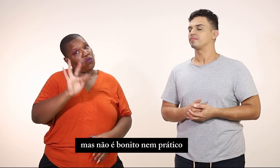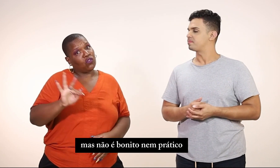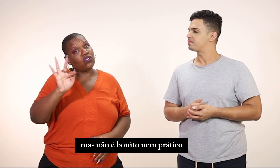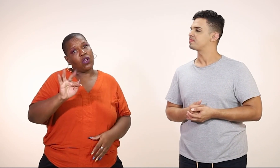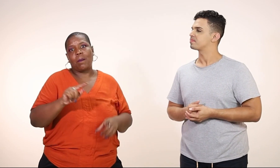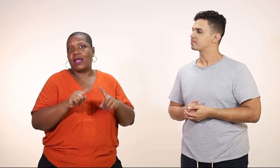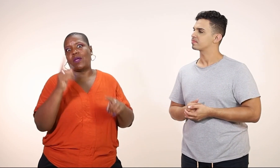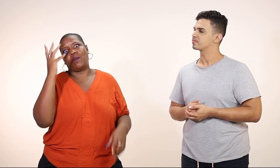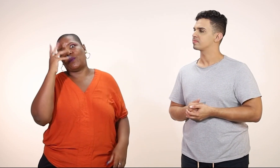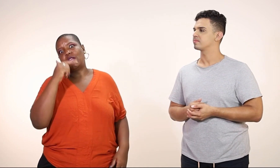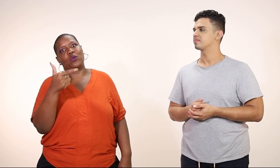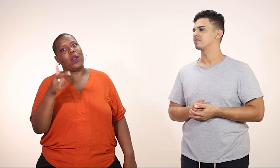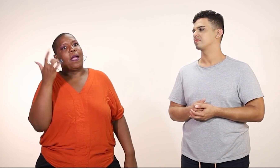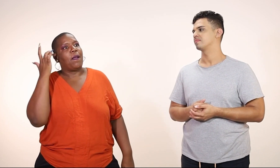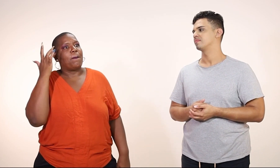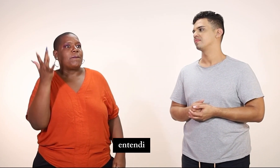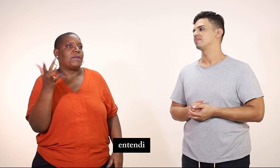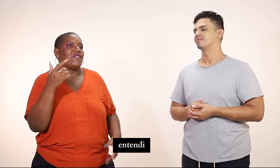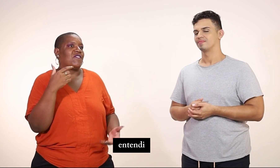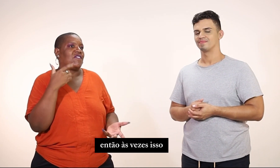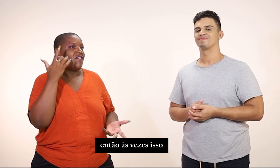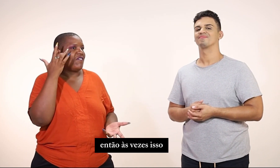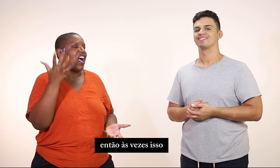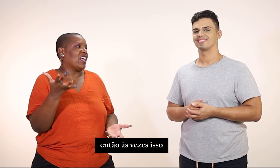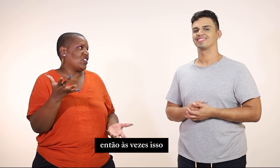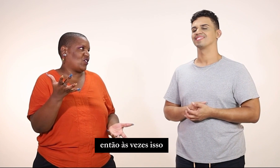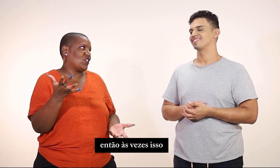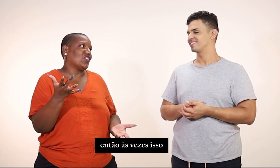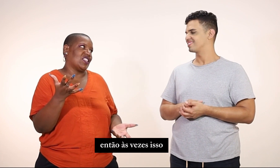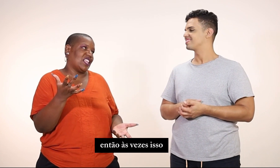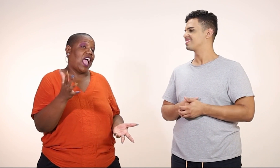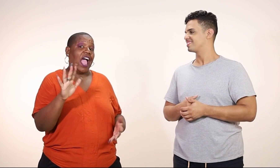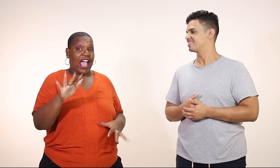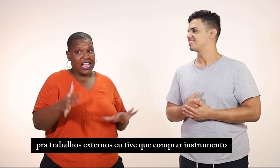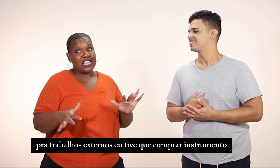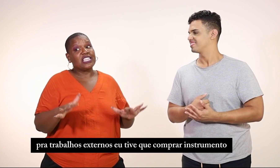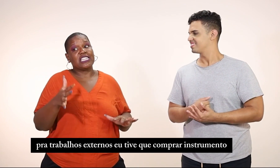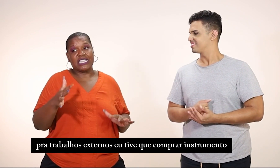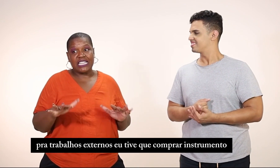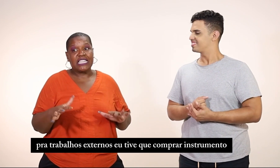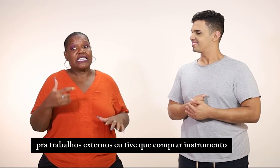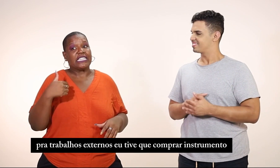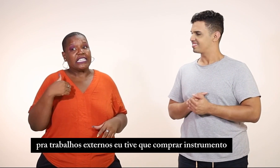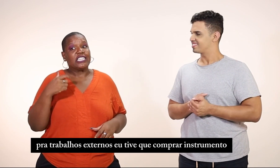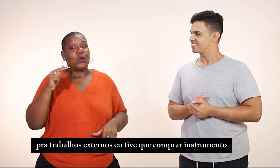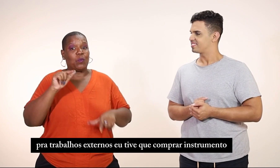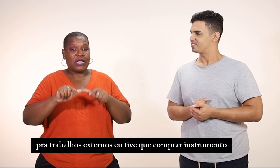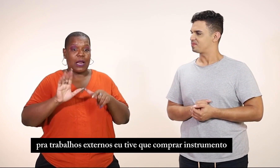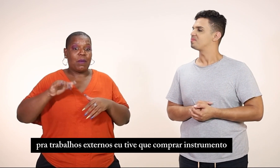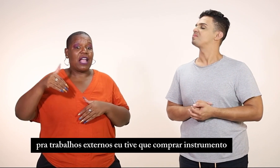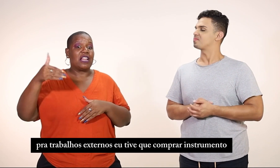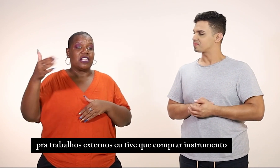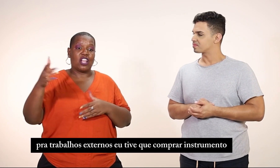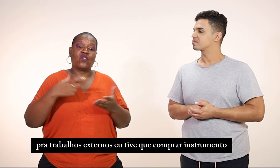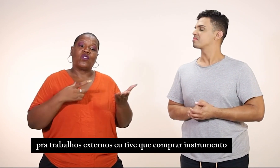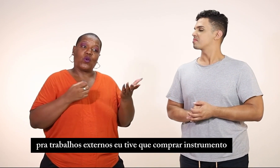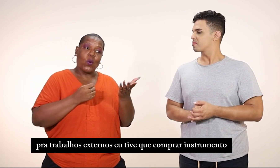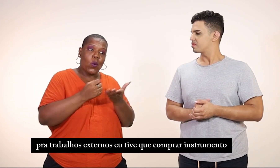prático. Entendi. Então, às vezes, isso, para trabalhos externos, eu tive que comprar